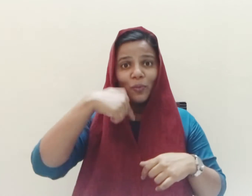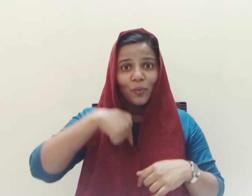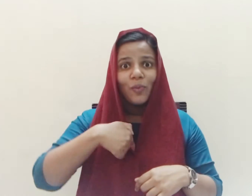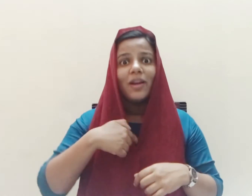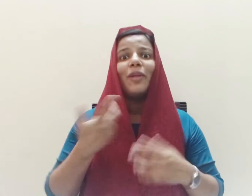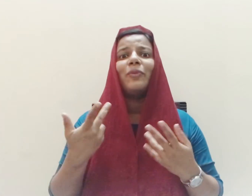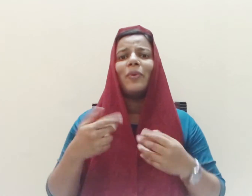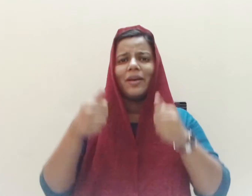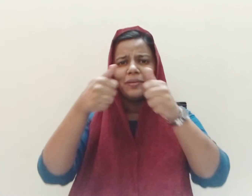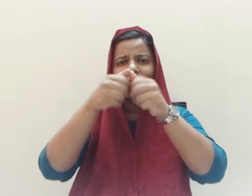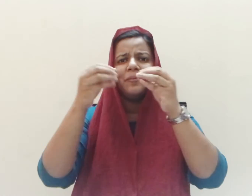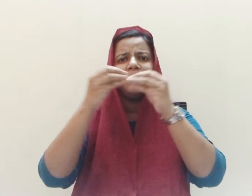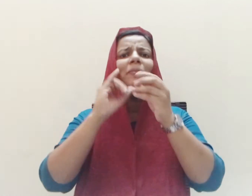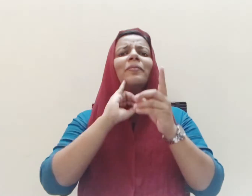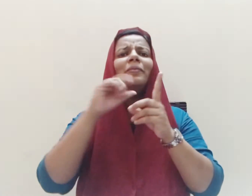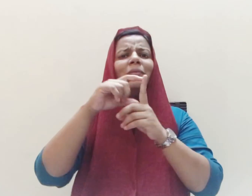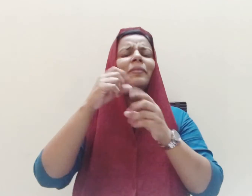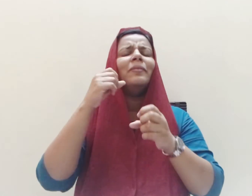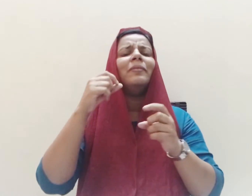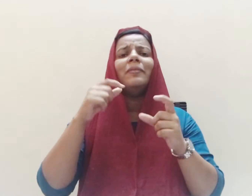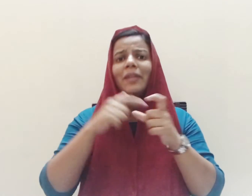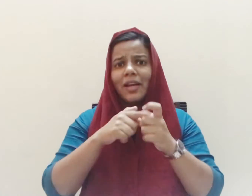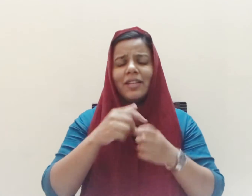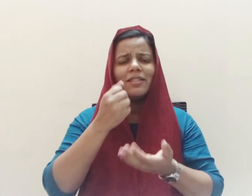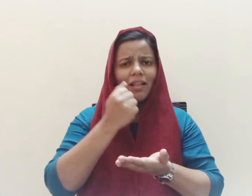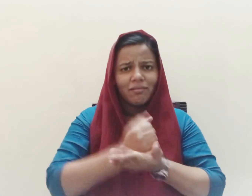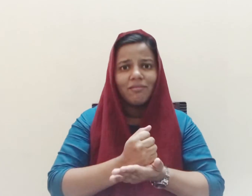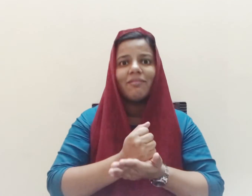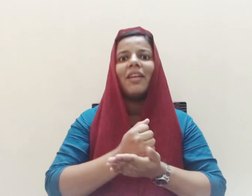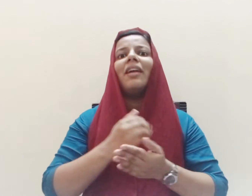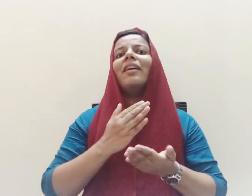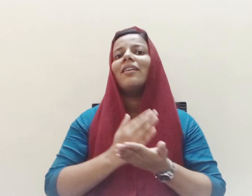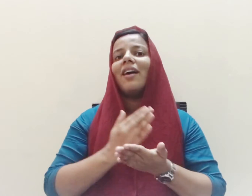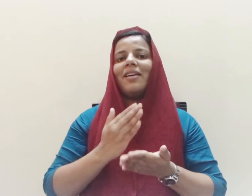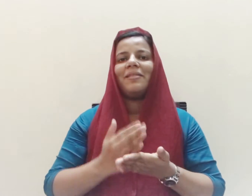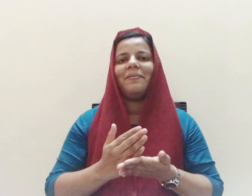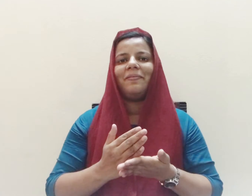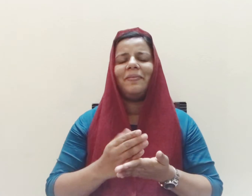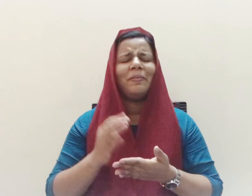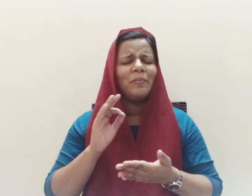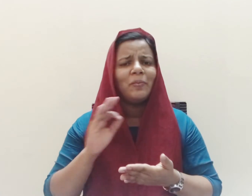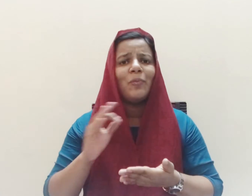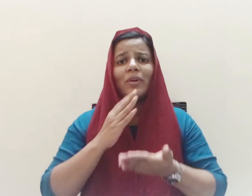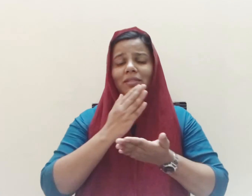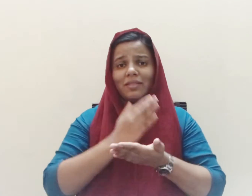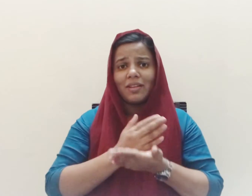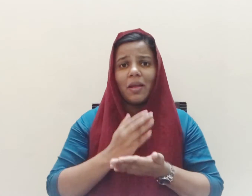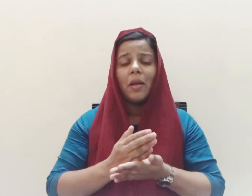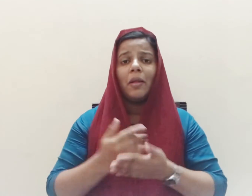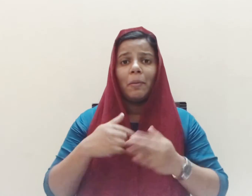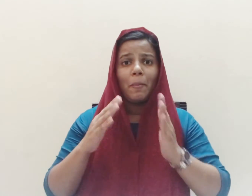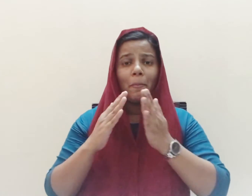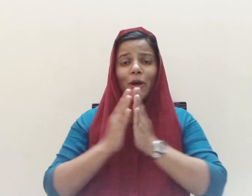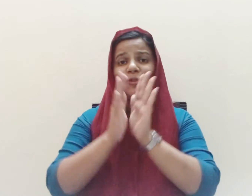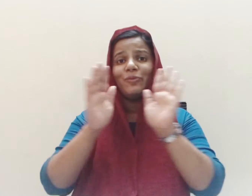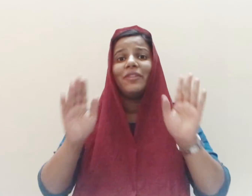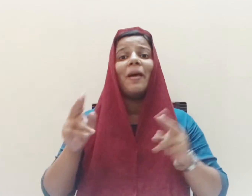വസിക്കുക. അത് ഫാക്റ്റാണ്, ട്രൂത്താണ്, വാസ്തവവും സത്യവുമായ കാര്യമാണ്. മഹത്വത്തിൻ്റെ പ്രത്യാശയായ